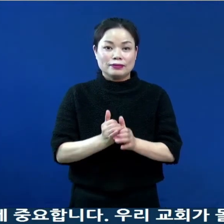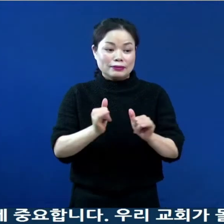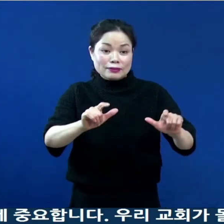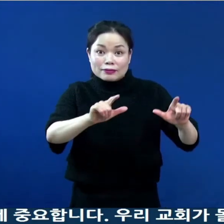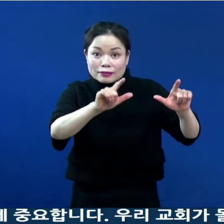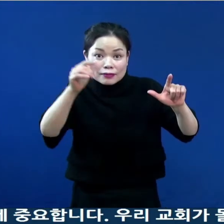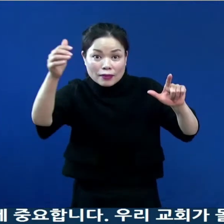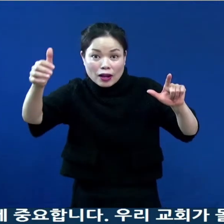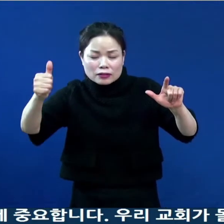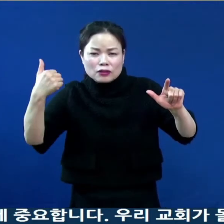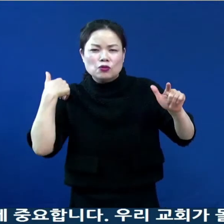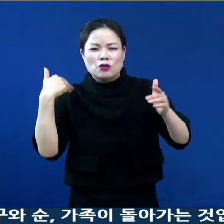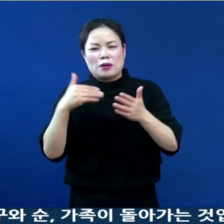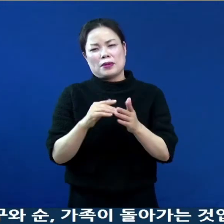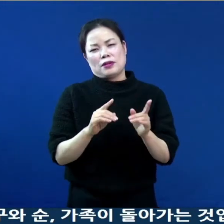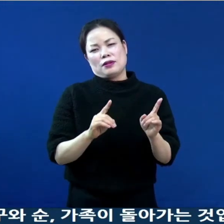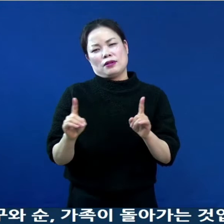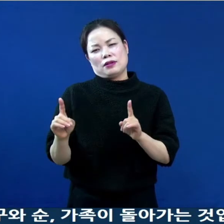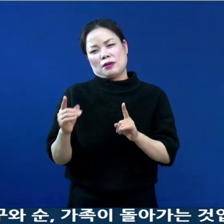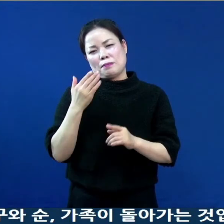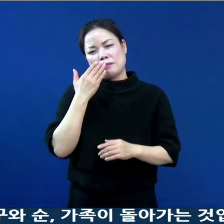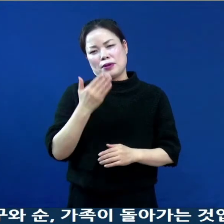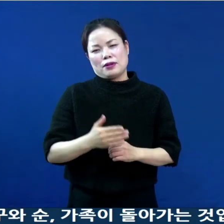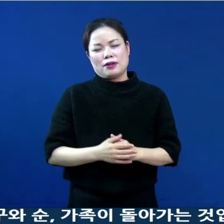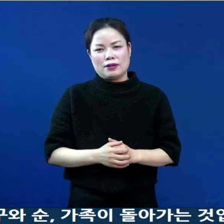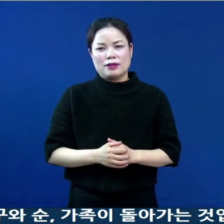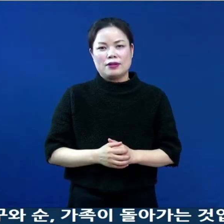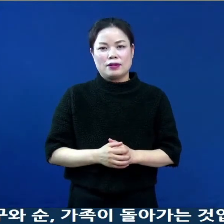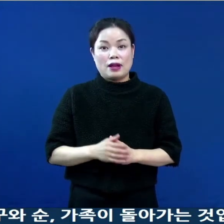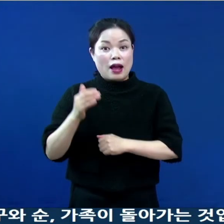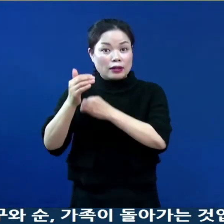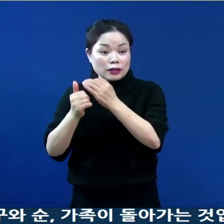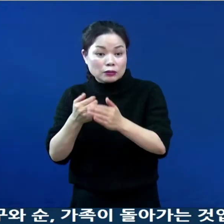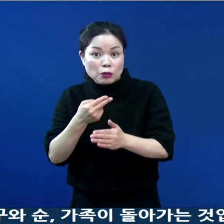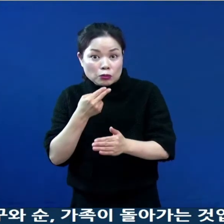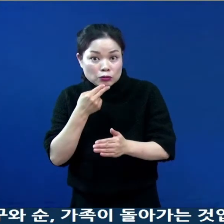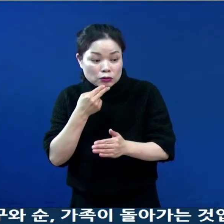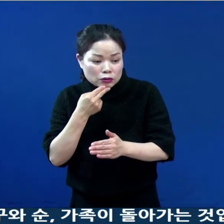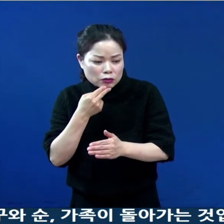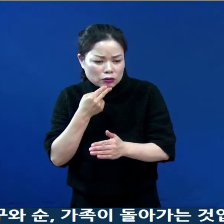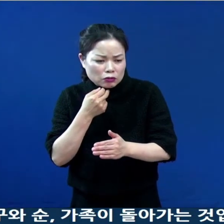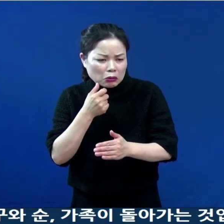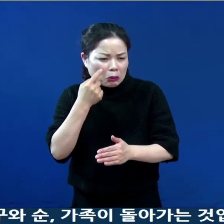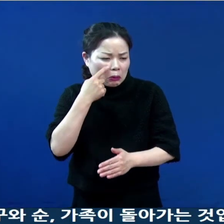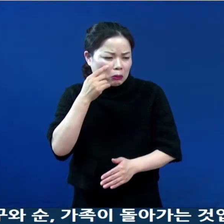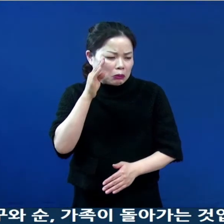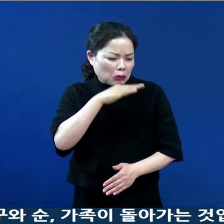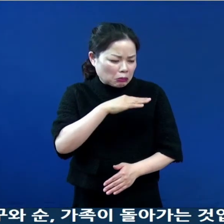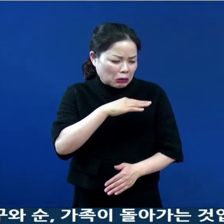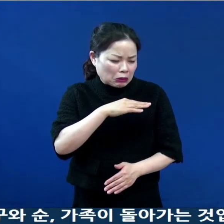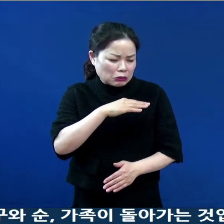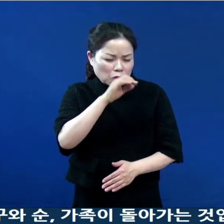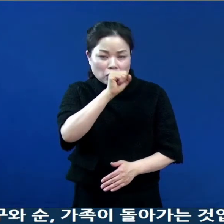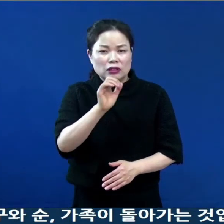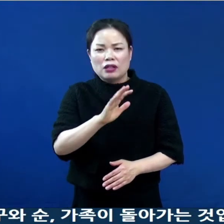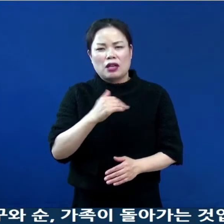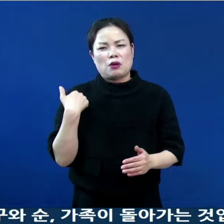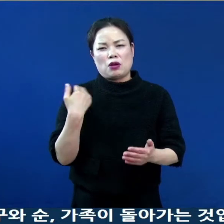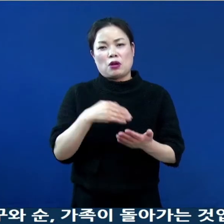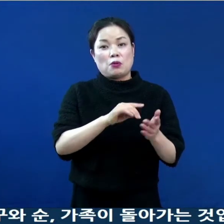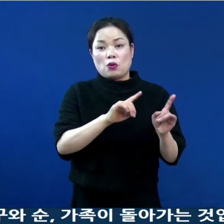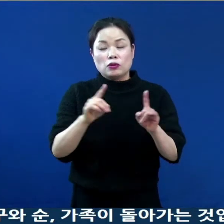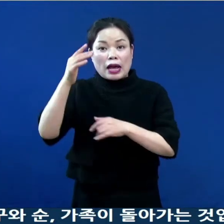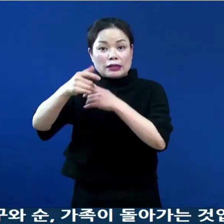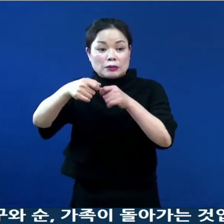인생은 하나님이 회복시켜 주셔야만 회복이 됩니다. 하나님 없이 내가 좀 형편이 나아진 거 회복 아닙니다.